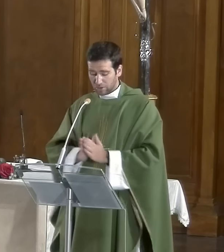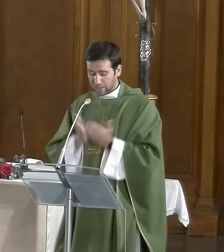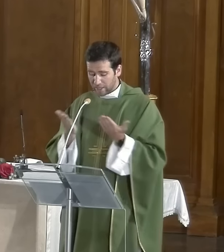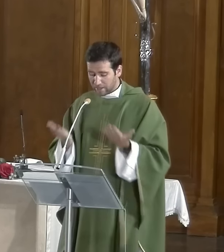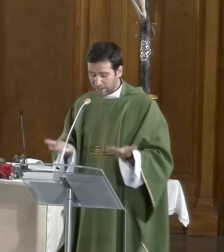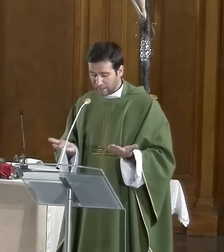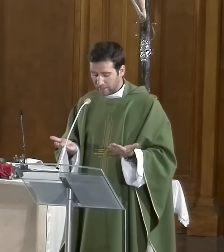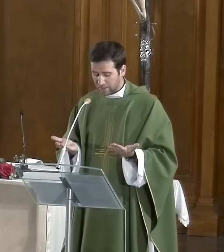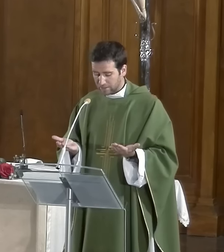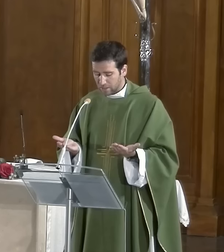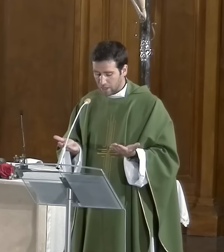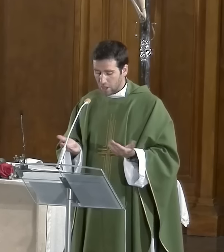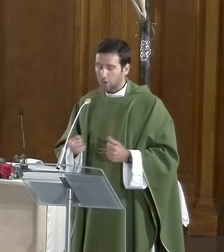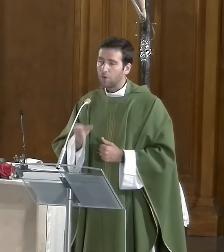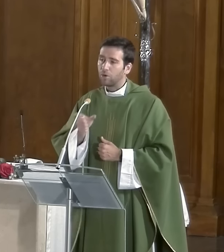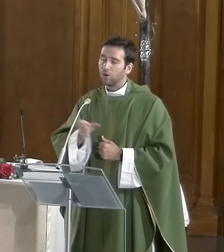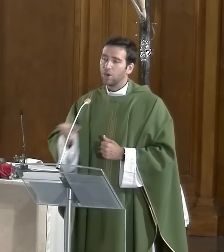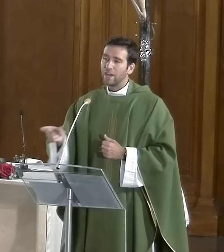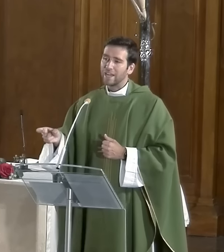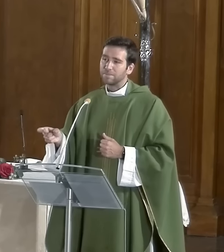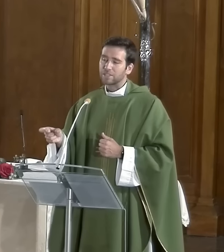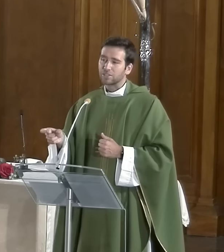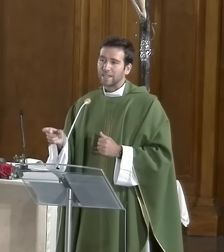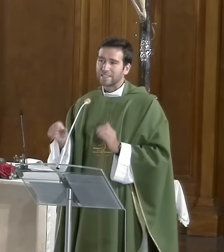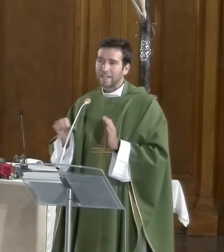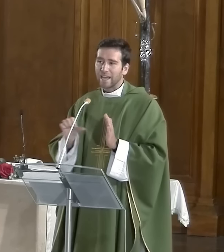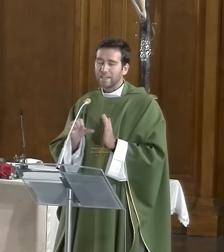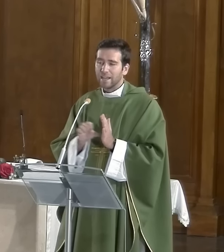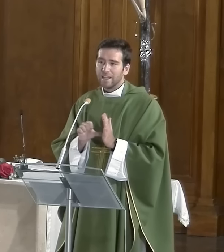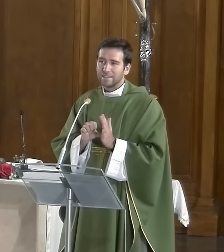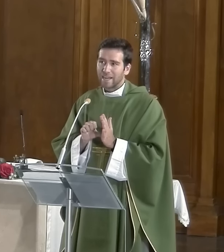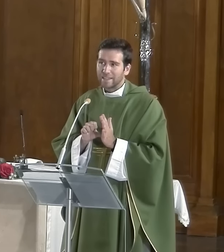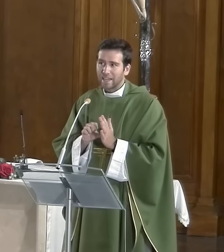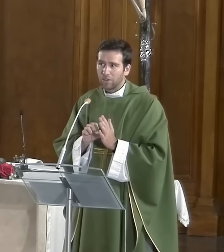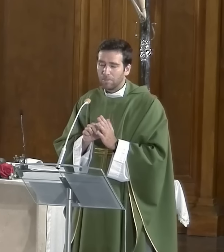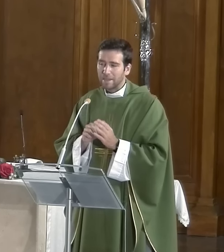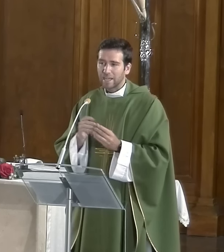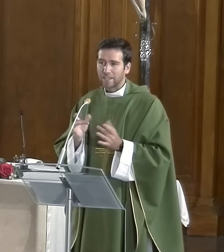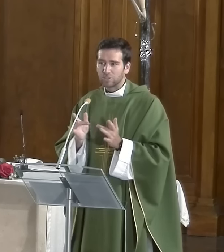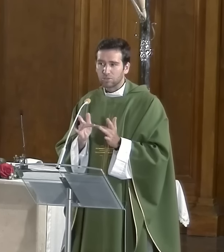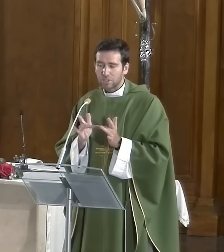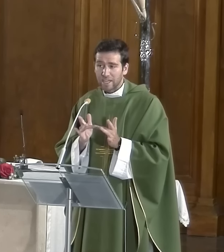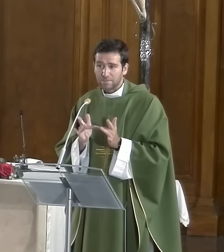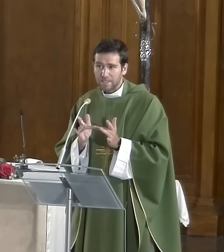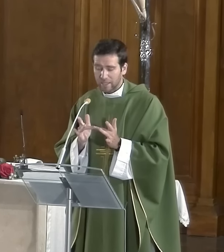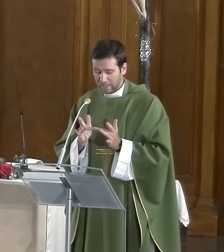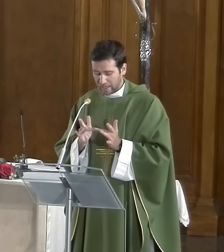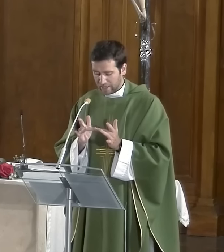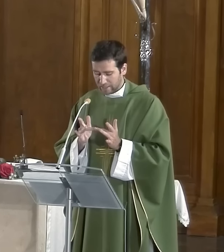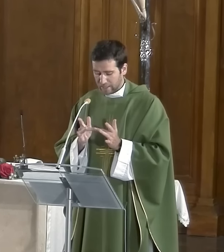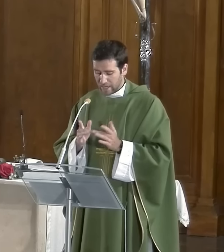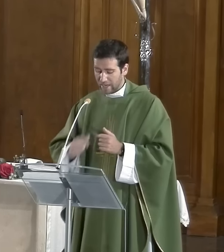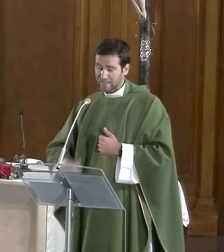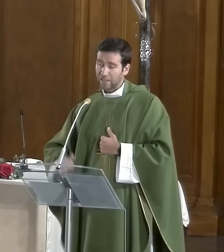en el Evangelio cómo las personas que han tratado más a Jesús, las más cercanas, las que lo han